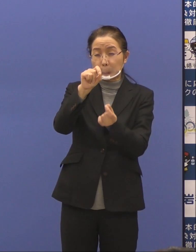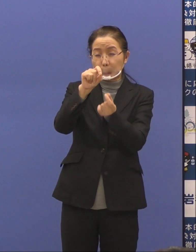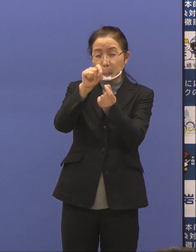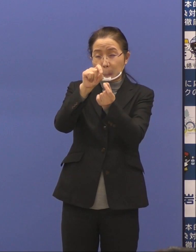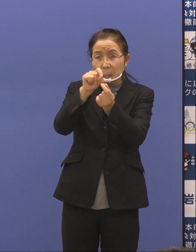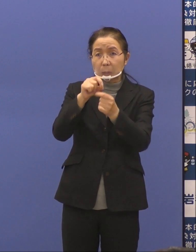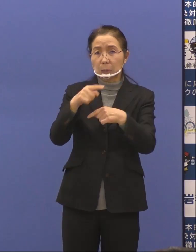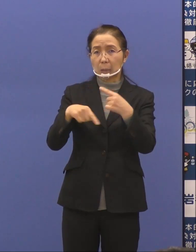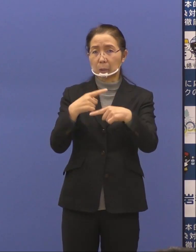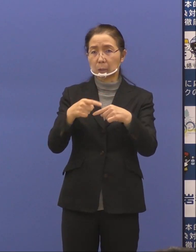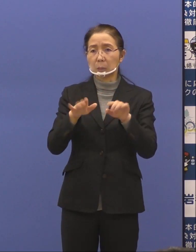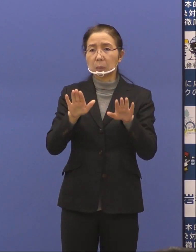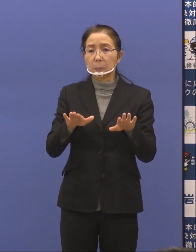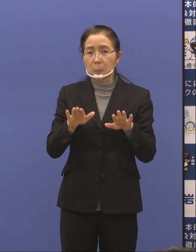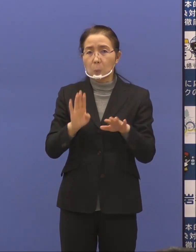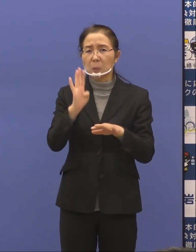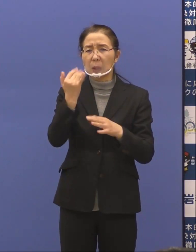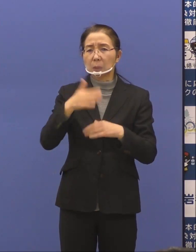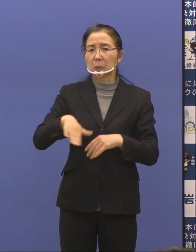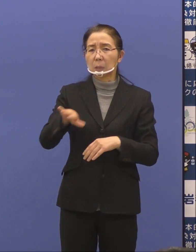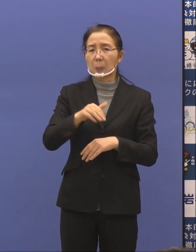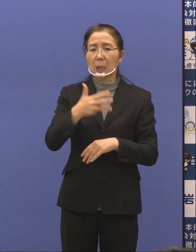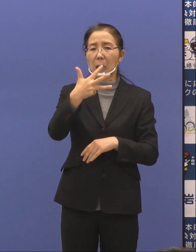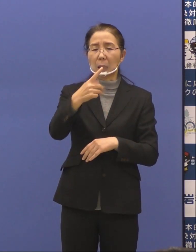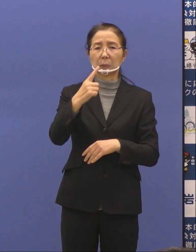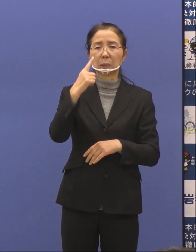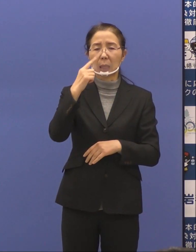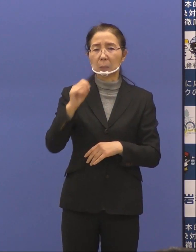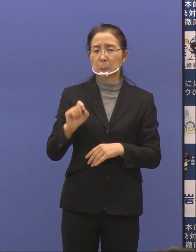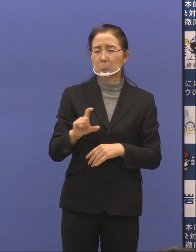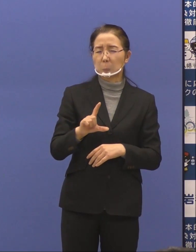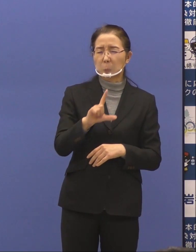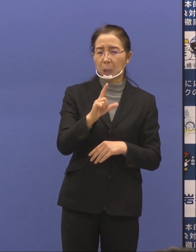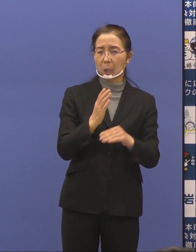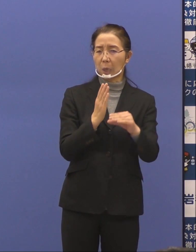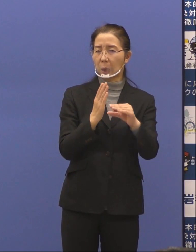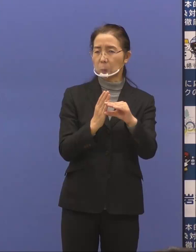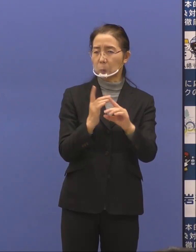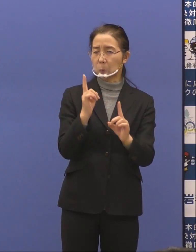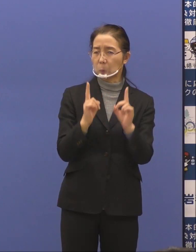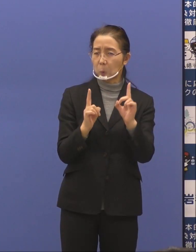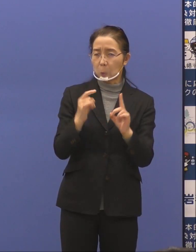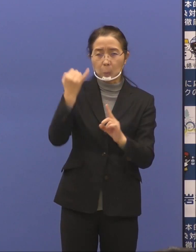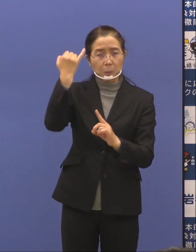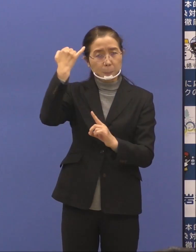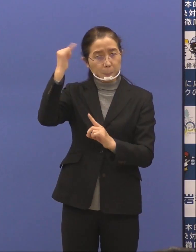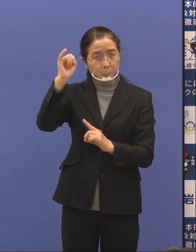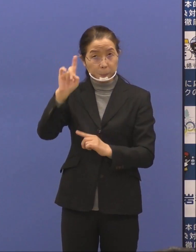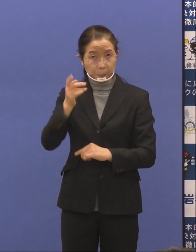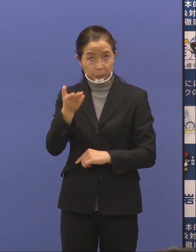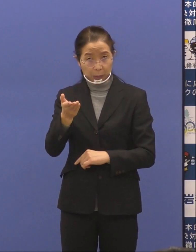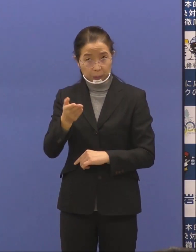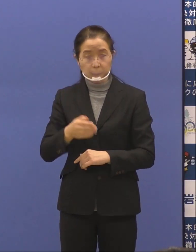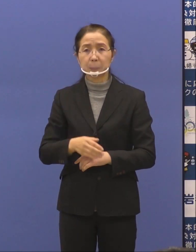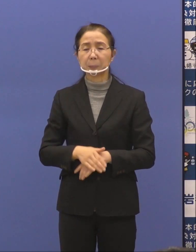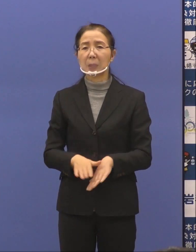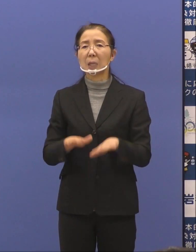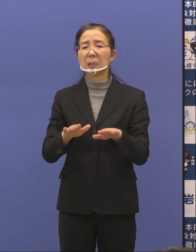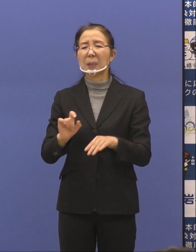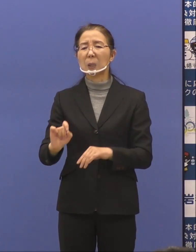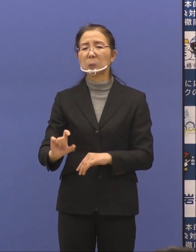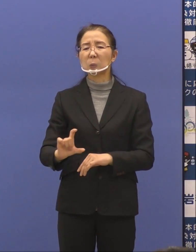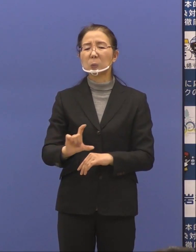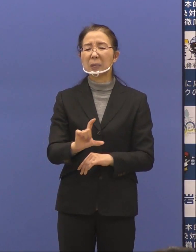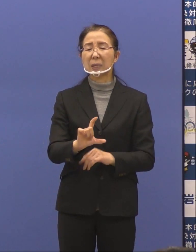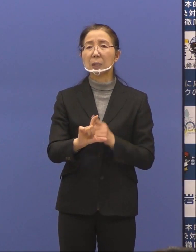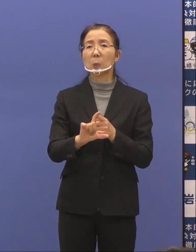ました。現在の県内の状況は第8波といえるものなのか、知事の認識をお願いします。 私は増え始めた段階から